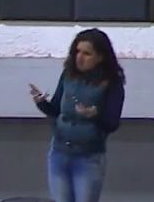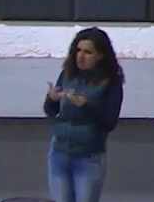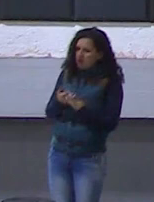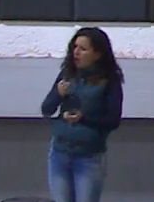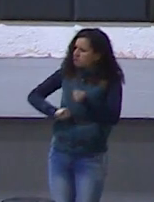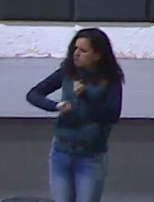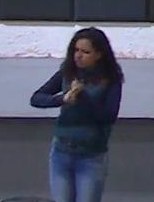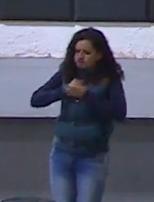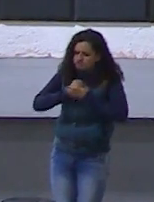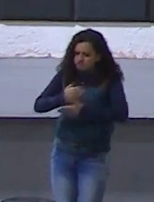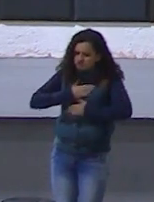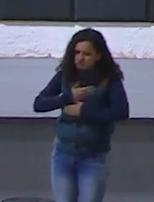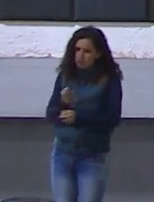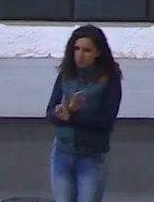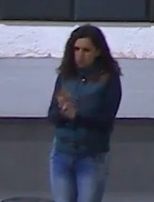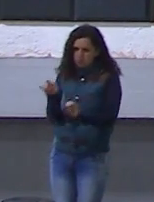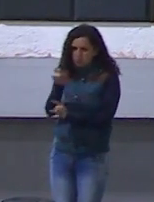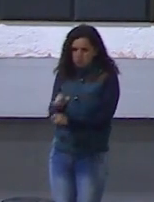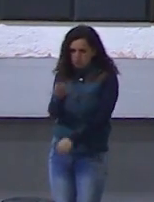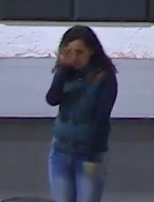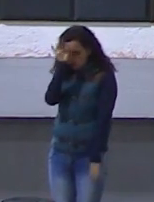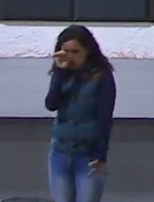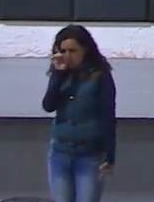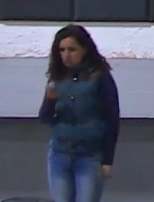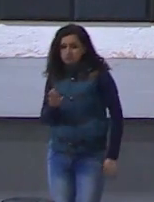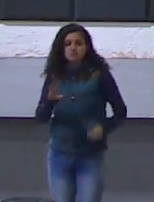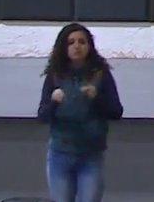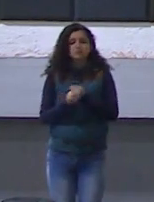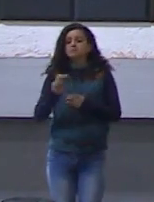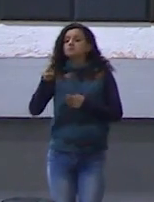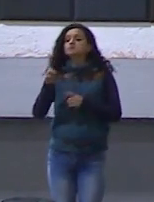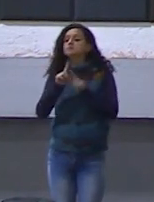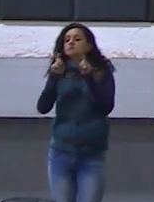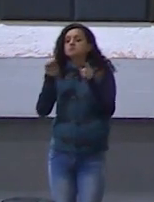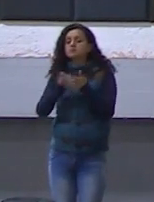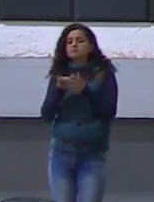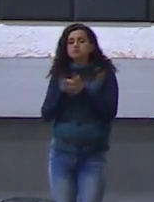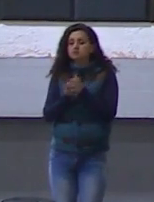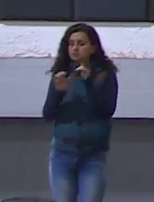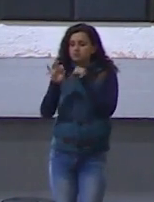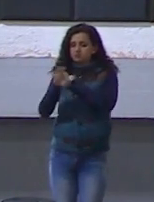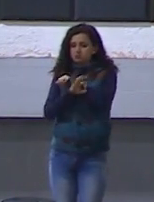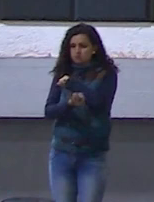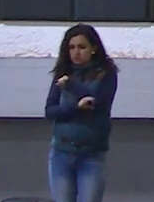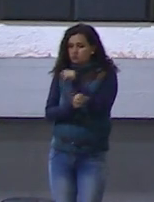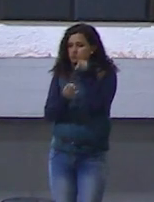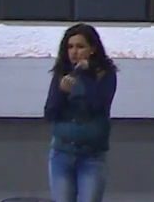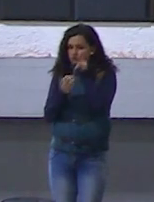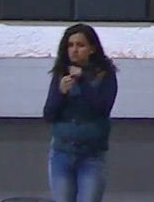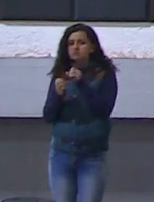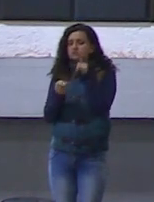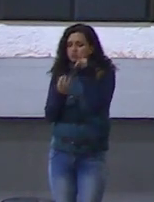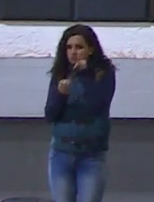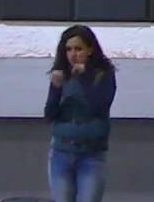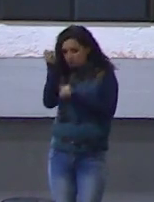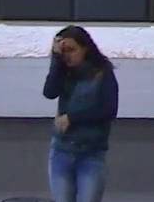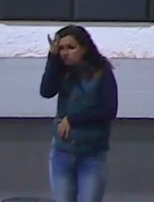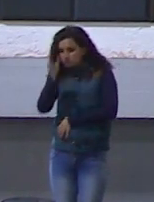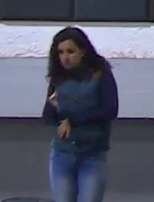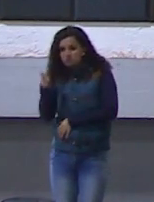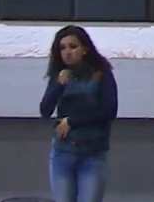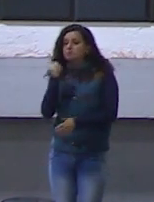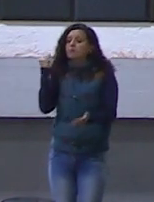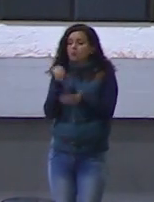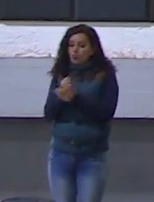solidaridad etc el segundo campo pedagogía de psicología pedagogía de conocimiento pedagogía y didáctica esos eran